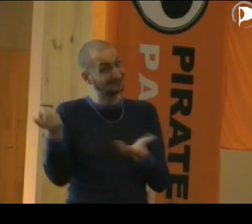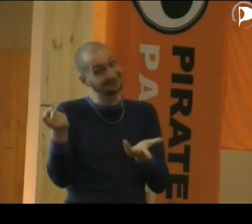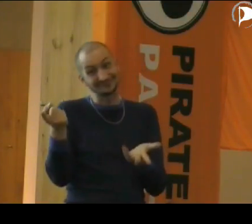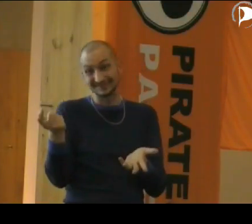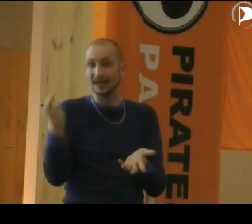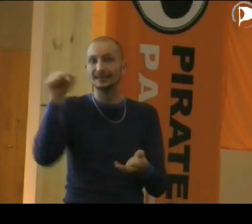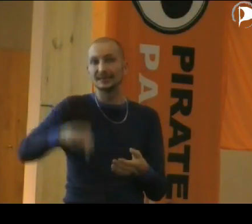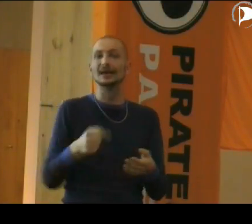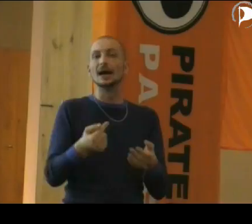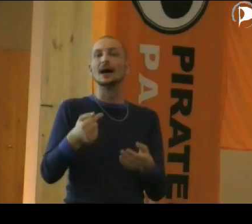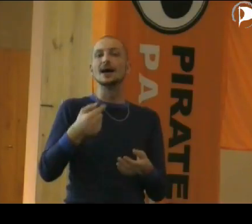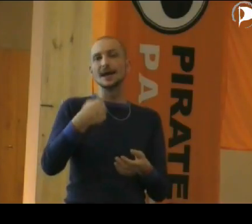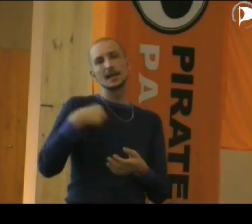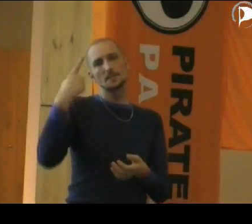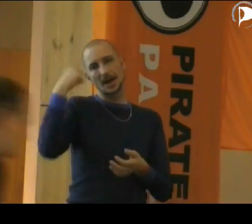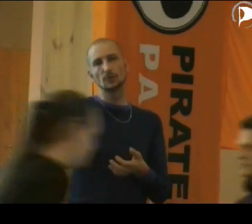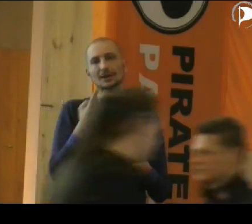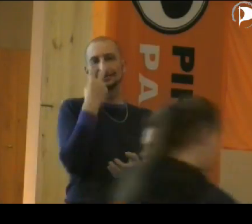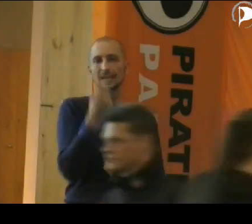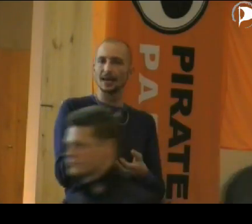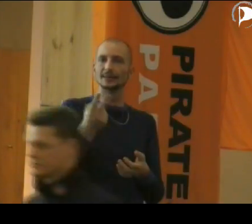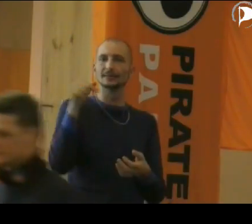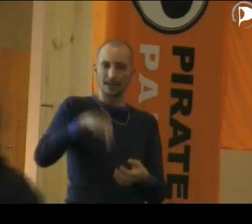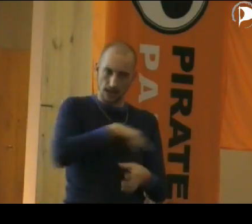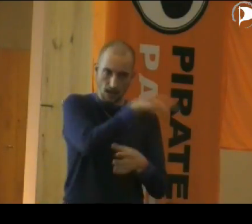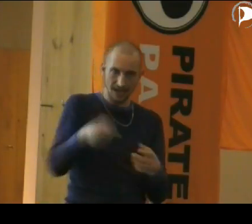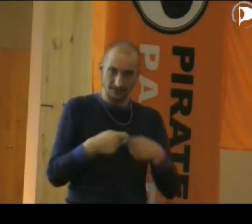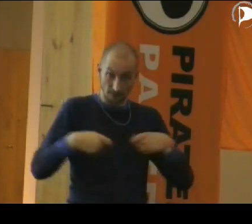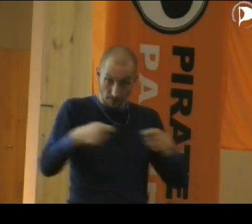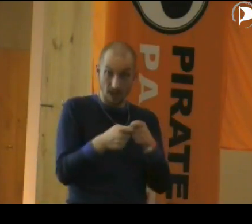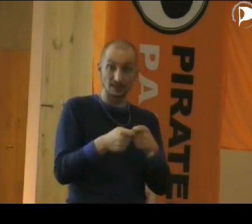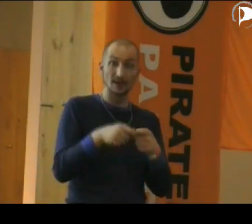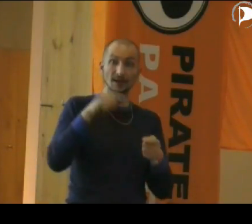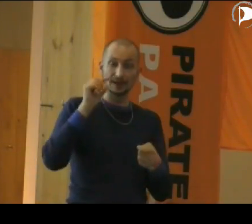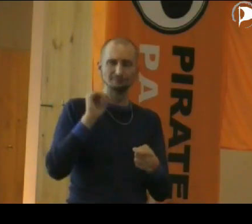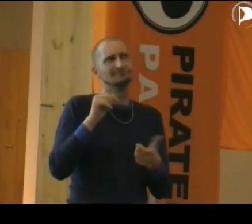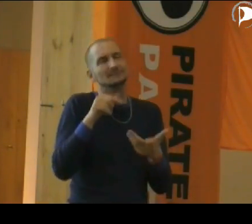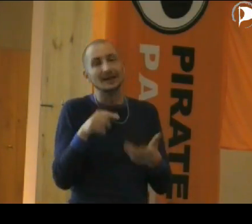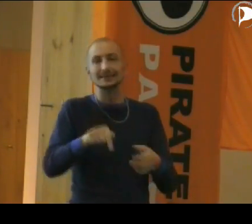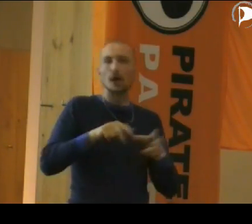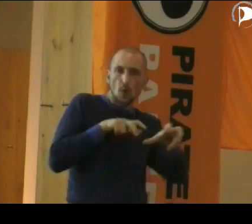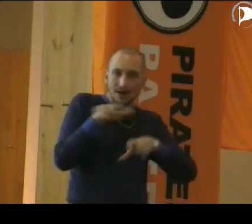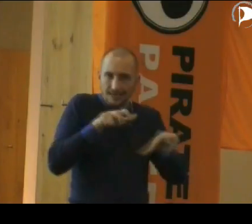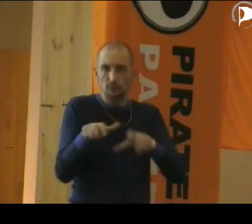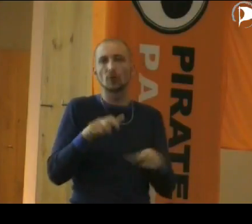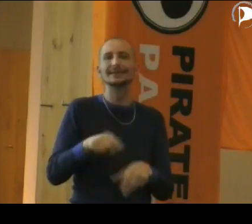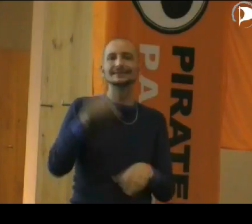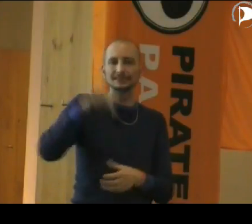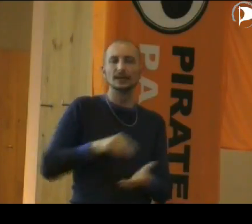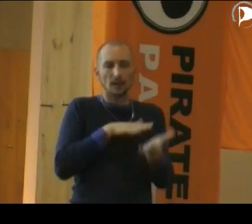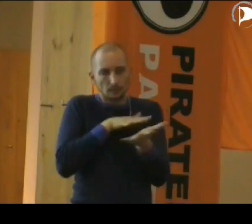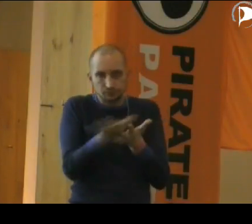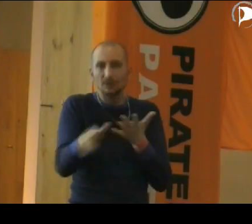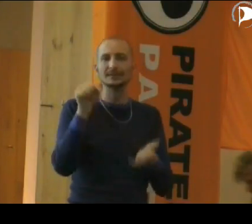kreises keine möglichkeit von verwendet das und weitere organisationen die unterrichtliche personals